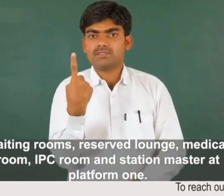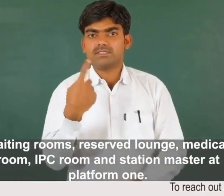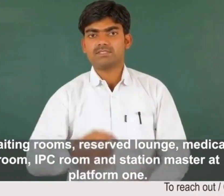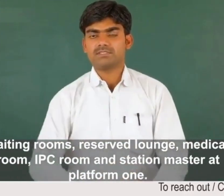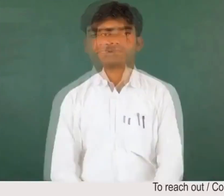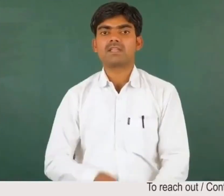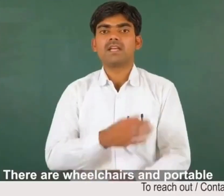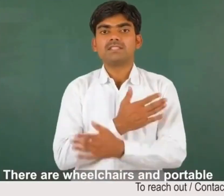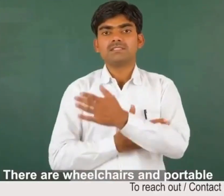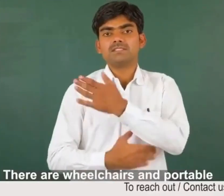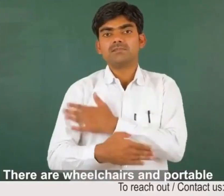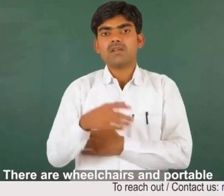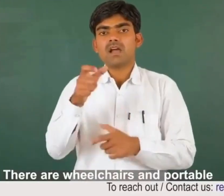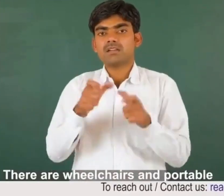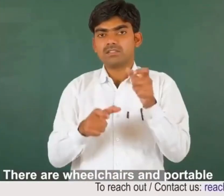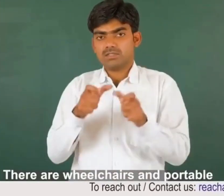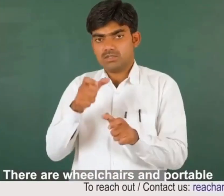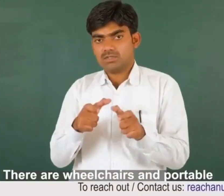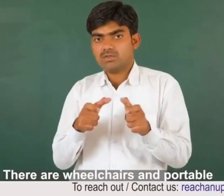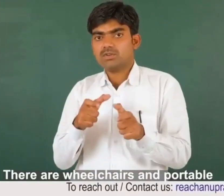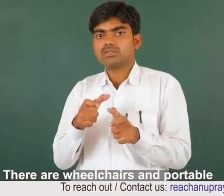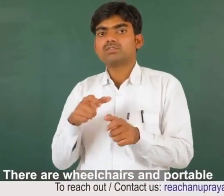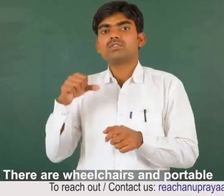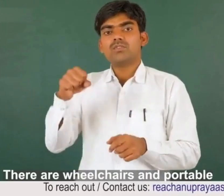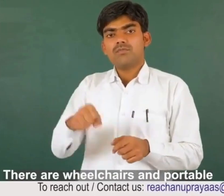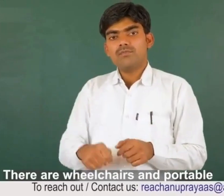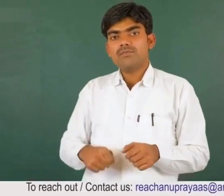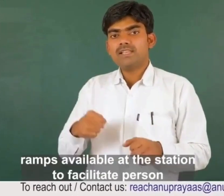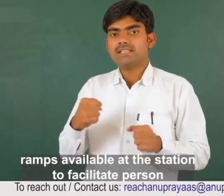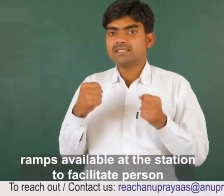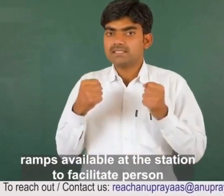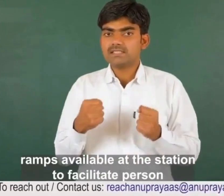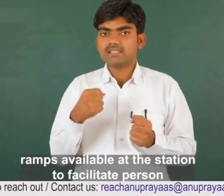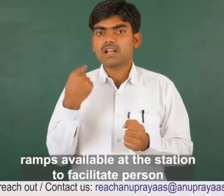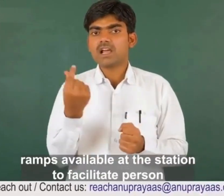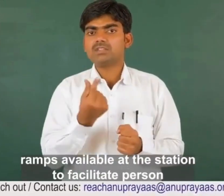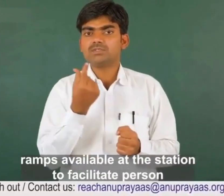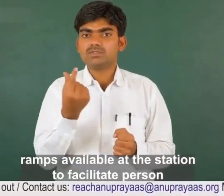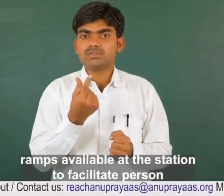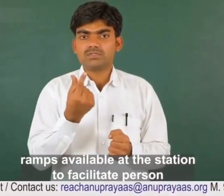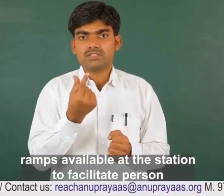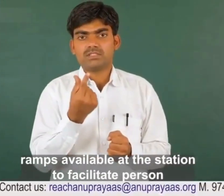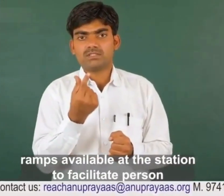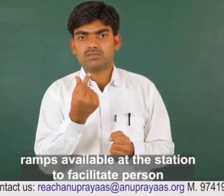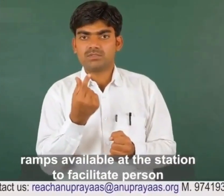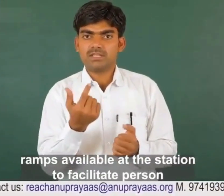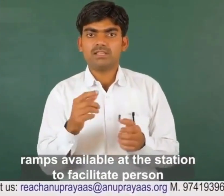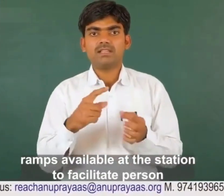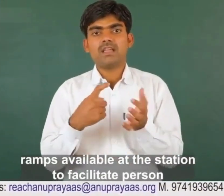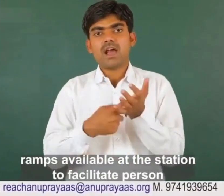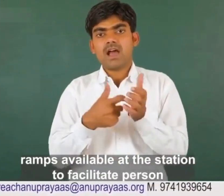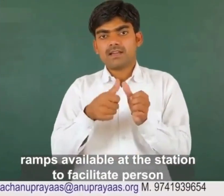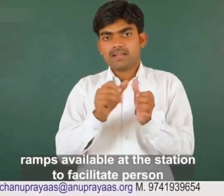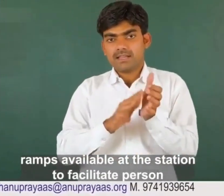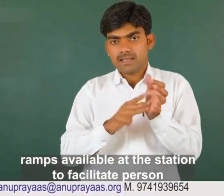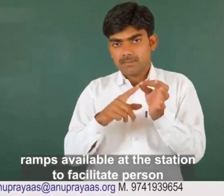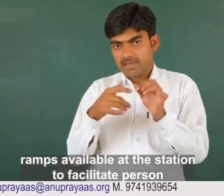ट्रेन में चड़ने के लिए वीलचेयर का उप्योग करने वाले लोगों की सुविधा के लिए स्टेशन पर वीलचेयर और पोर्टेबल रेम उपलब्ध है